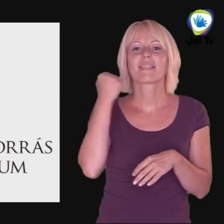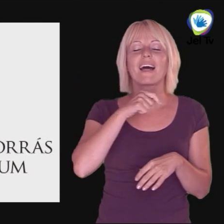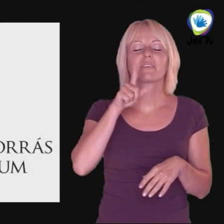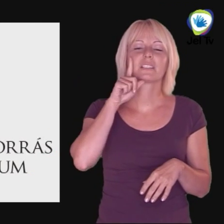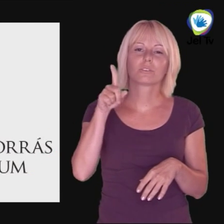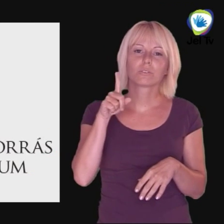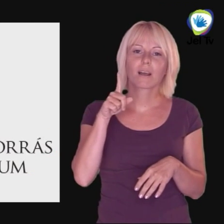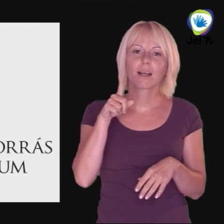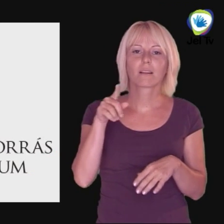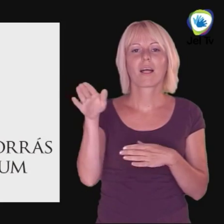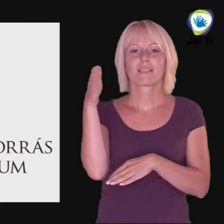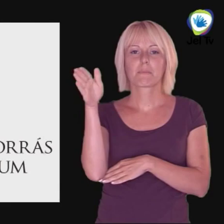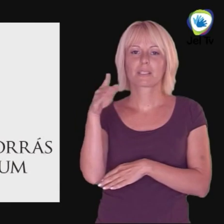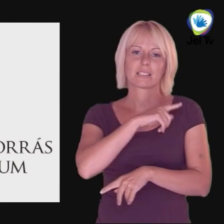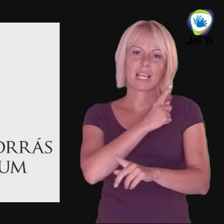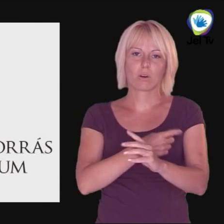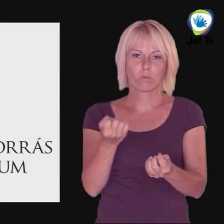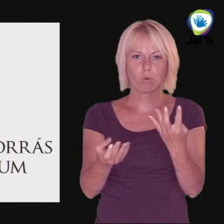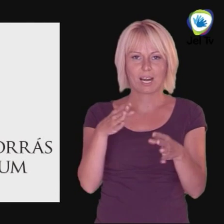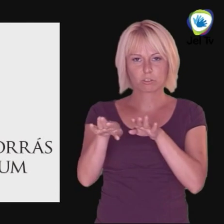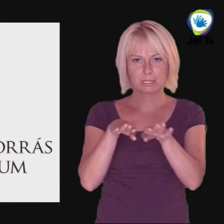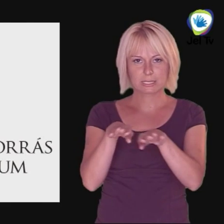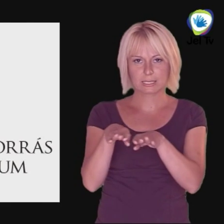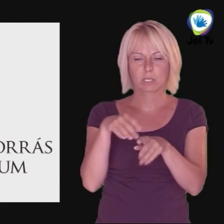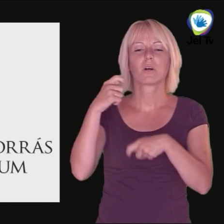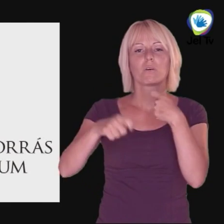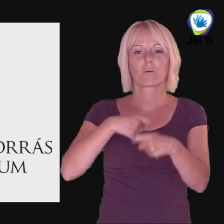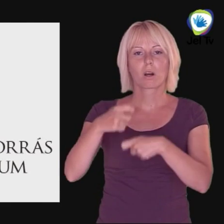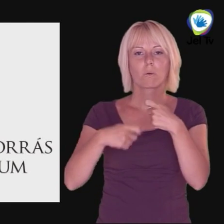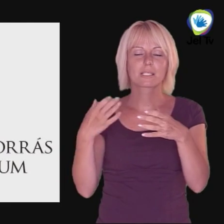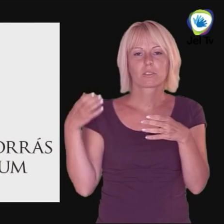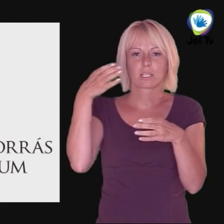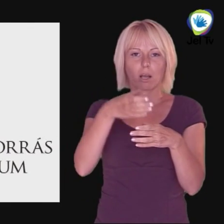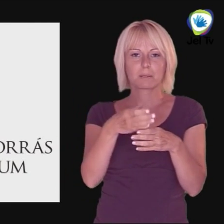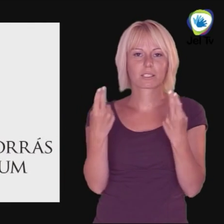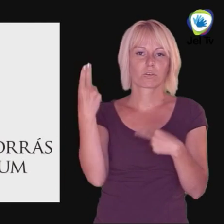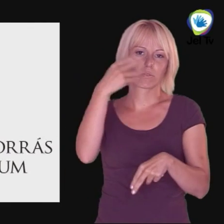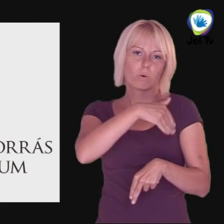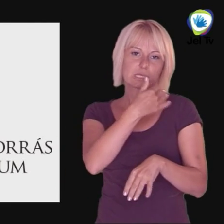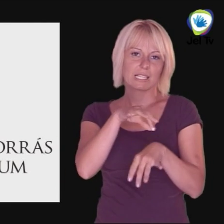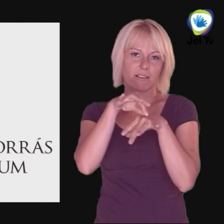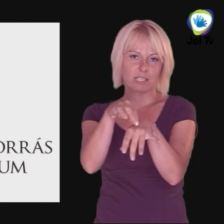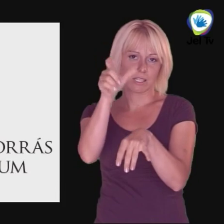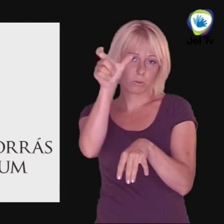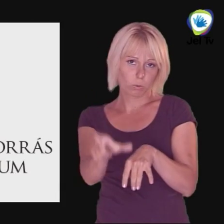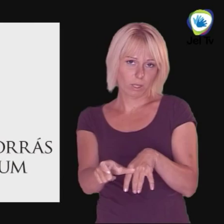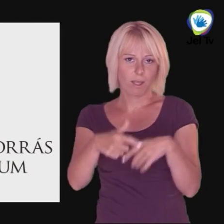Dávid István, a Nemzeti Erőforrás Minisztérium foglalkozási rehabilitációs főosztály vezetője